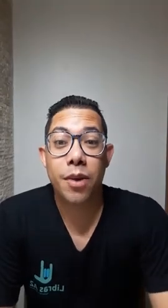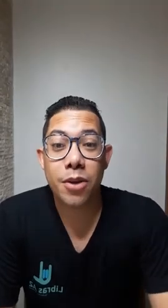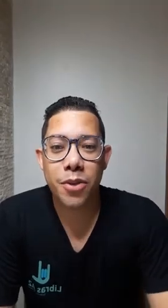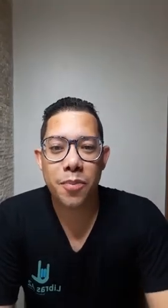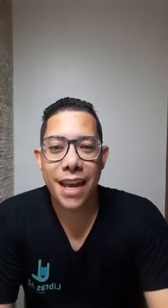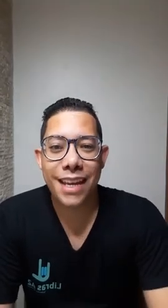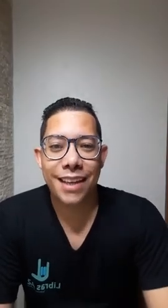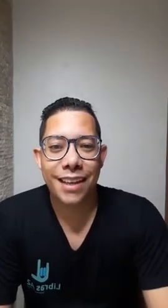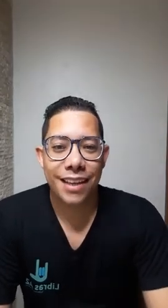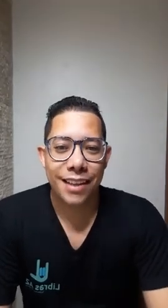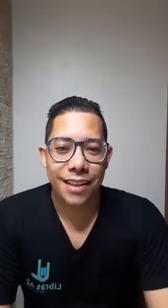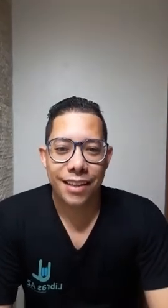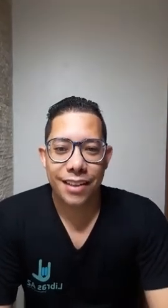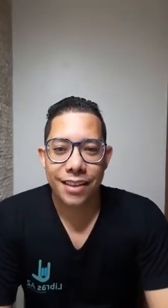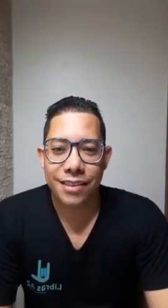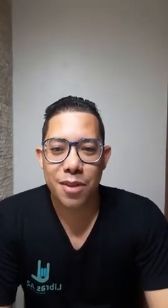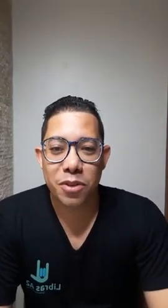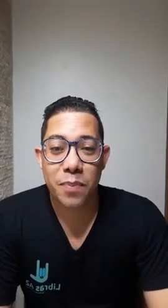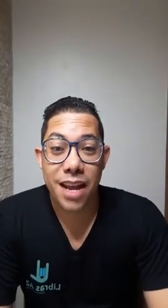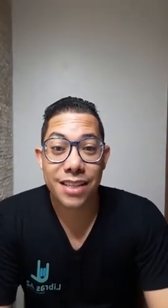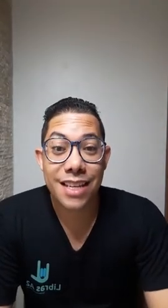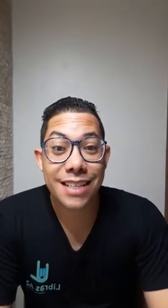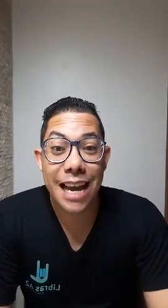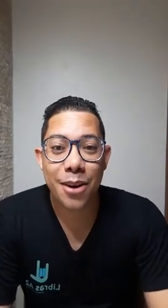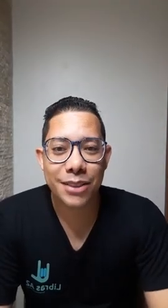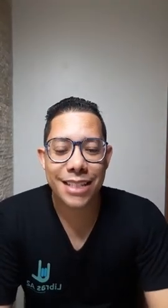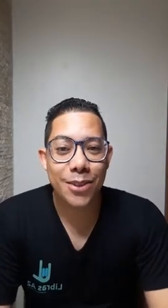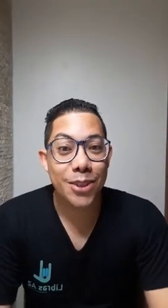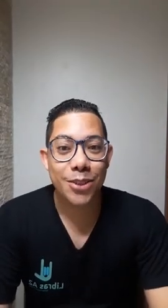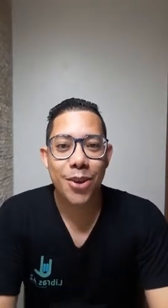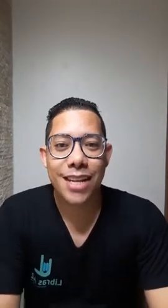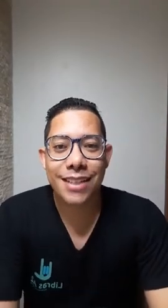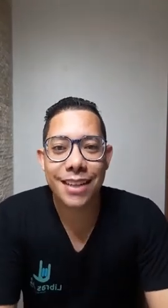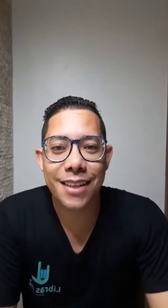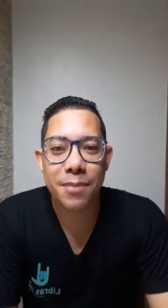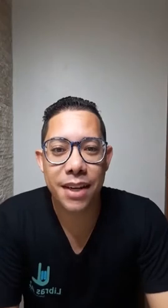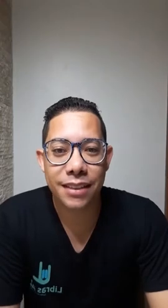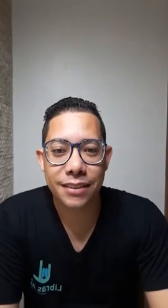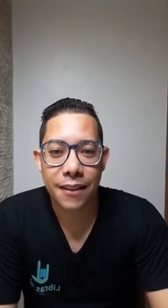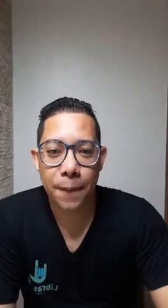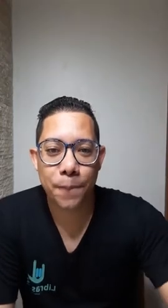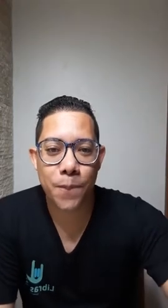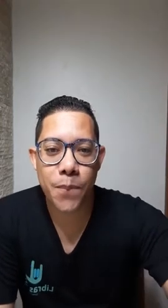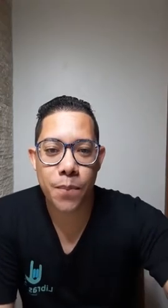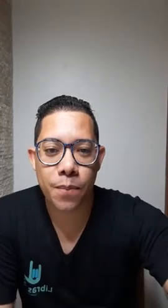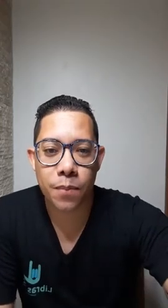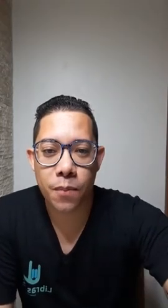Olá pessoal, tudo bem? Estamos prestes a iniciar a contação de histórias em Libras.